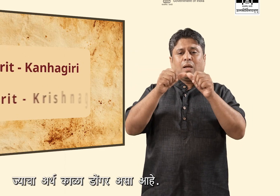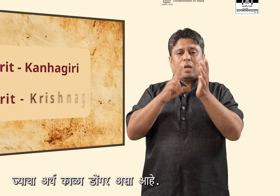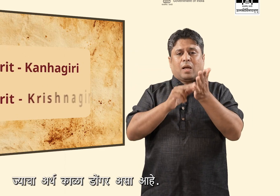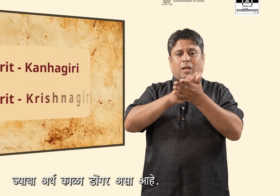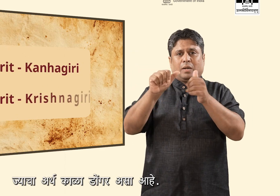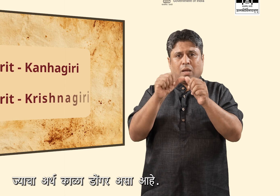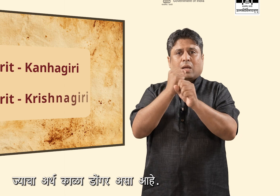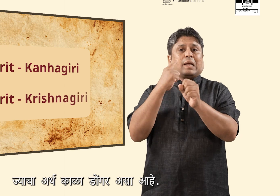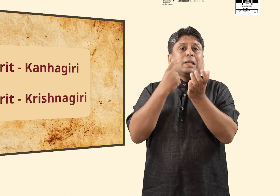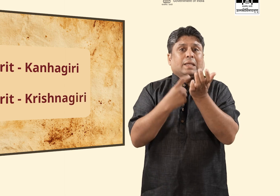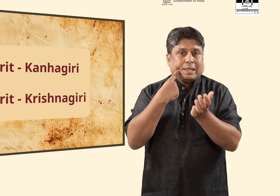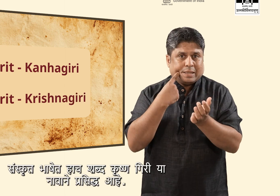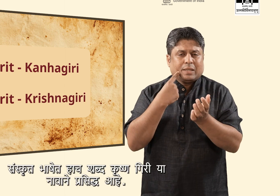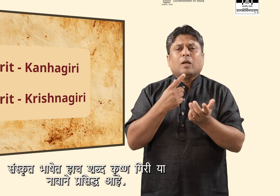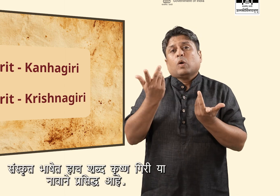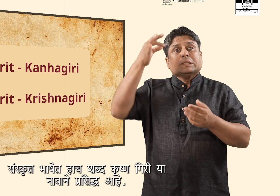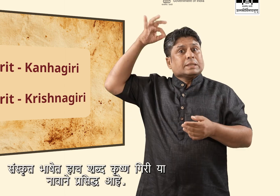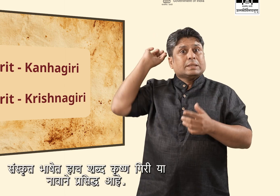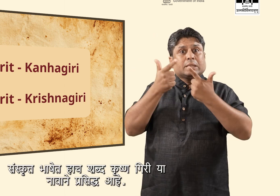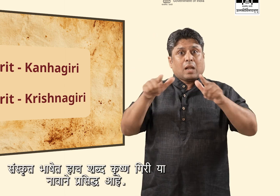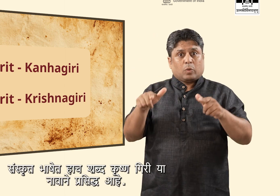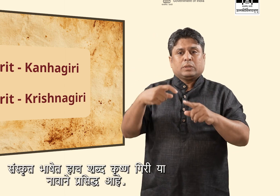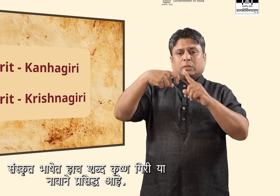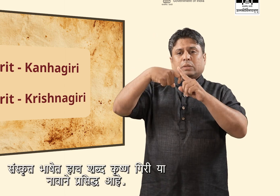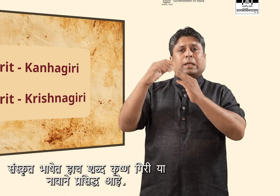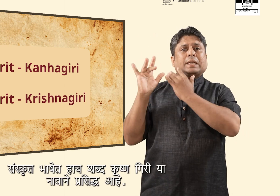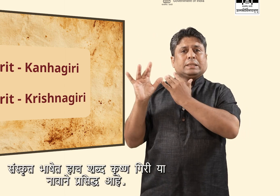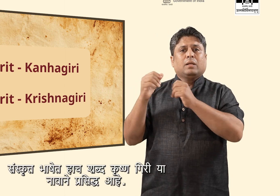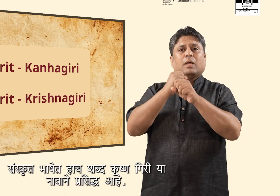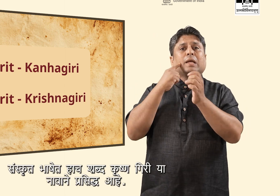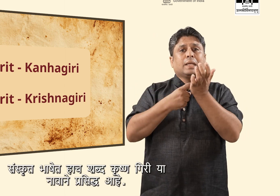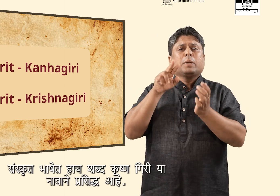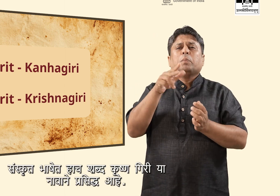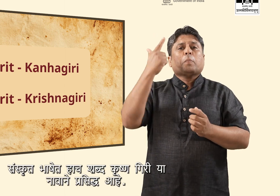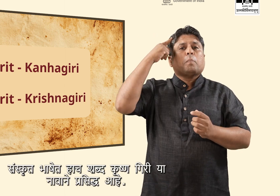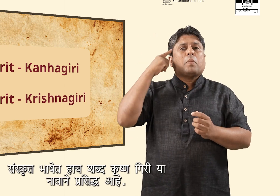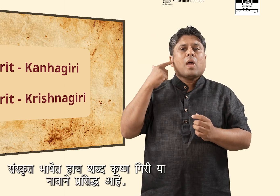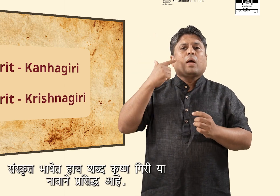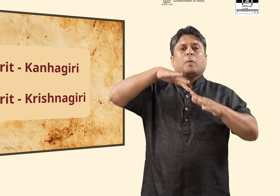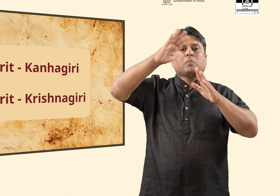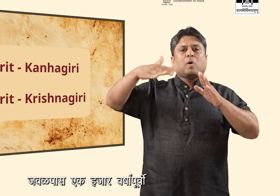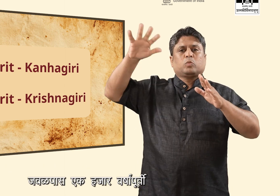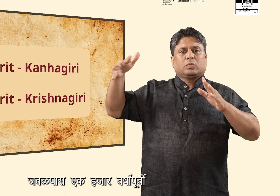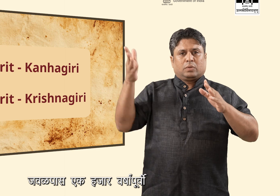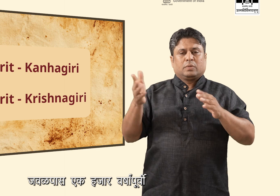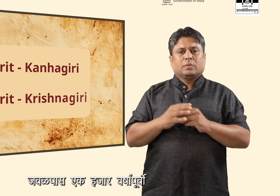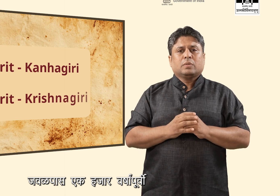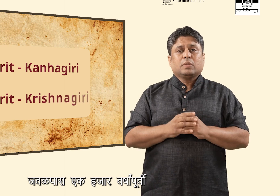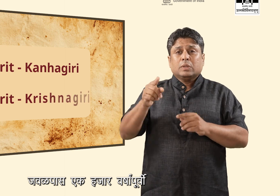आहे. संस्कृत भाषेत हाच शब्द कृष्णगिरी या नावानं प्रसिद्ध आहे. जवळपास 1000